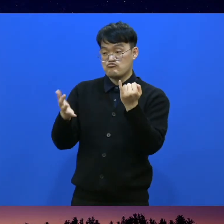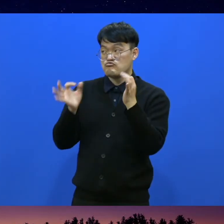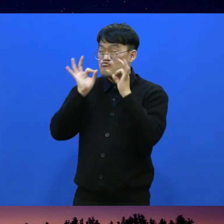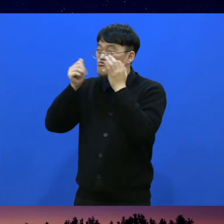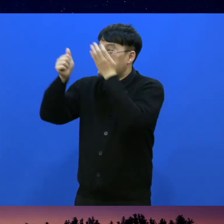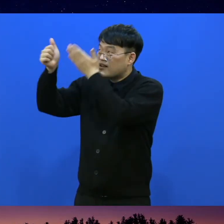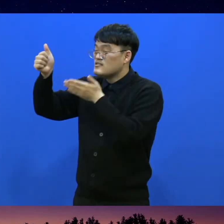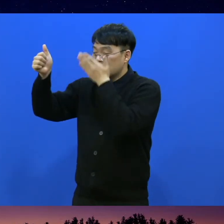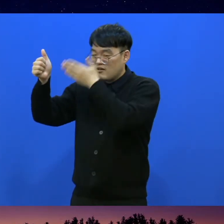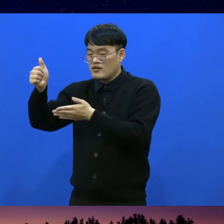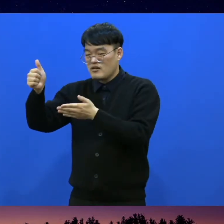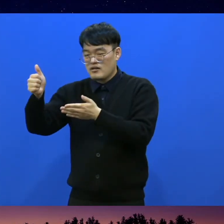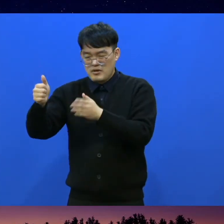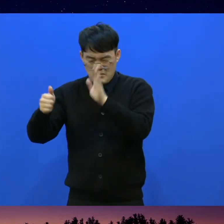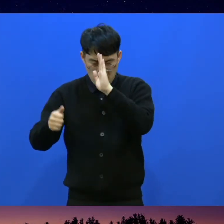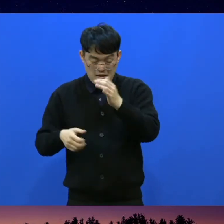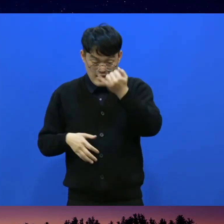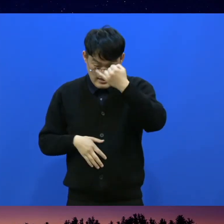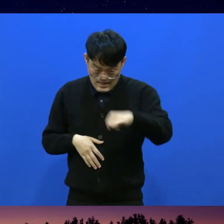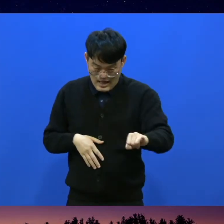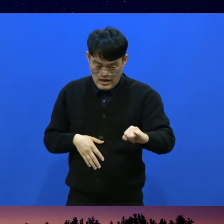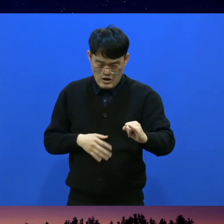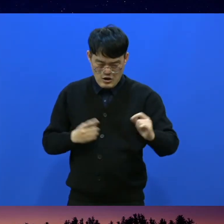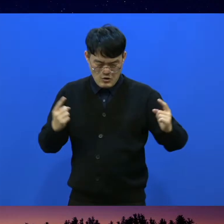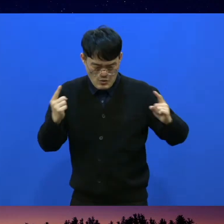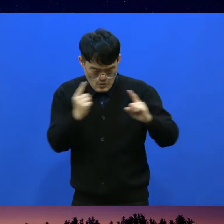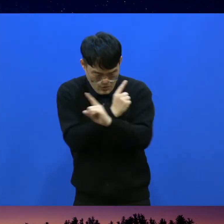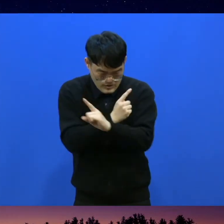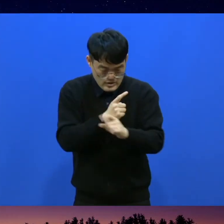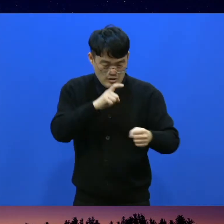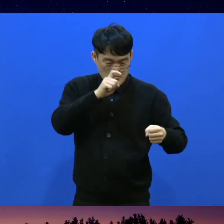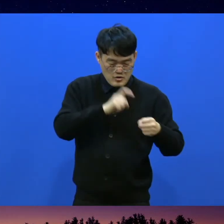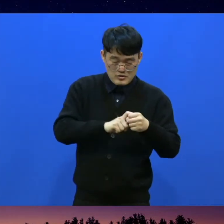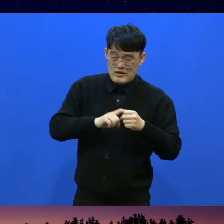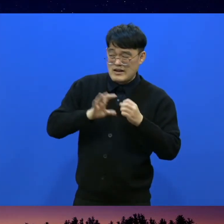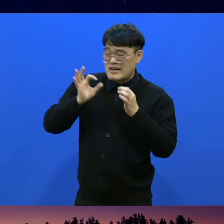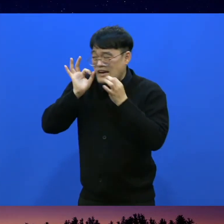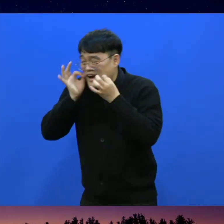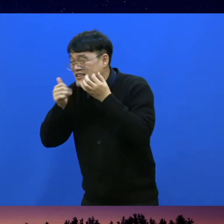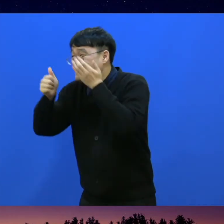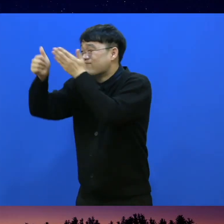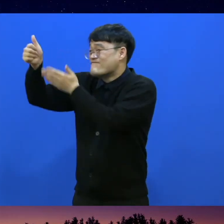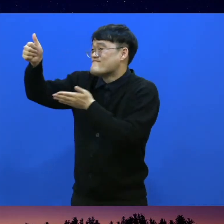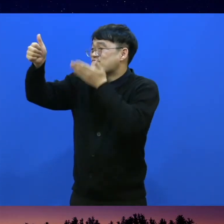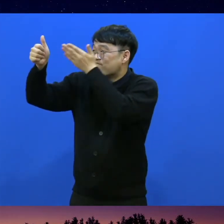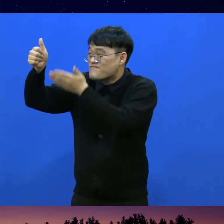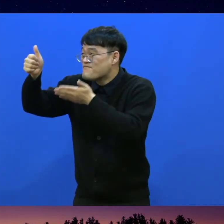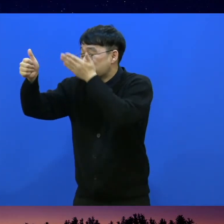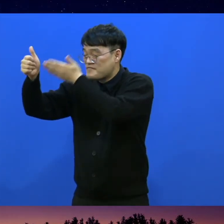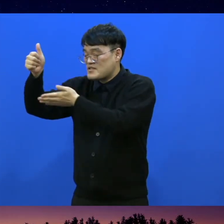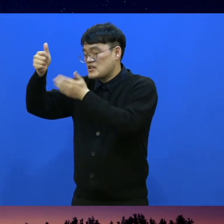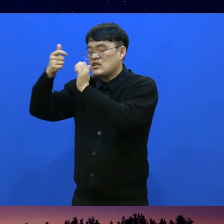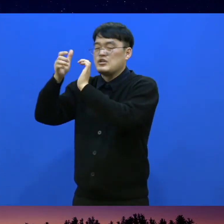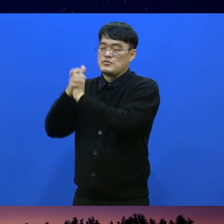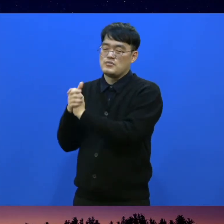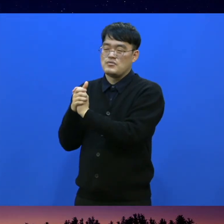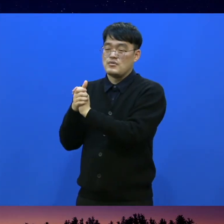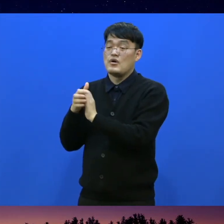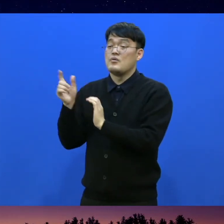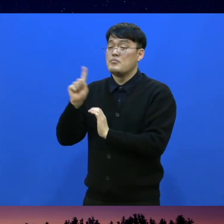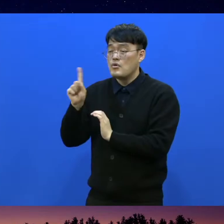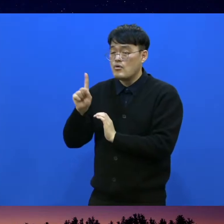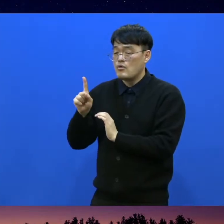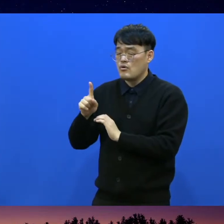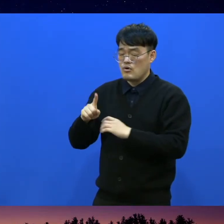그 병든 딸을 치료하기 위해서 간절하게 구하는 그 과부의 기도. 그게 간청이잖아요. 간청. 물러서지 않겠다는 거예요.